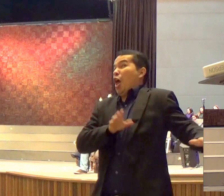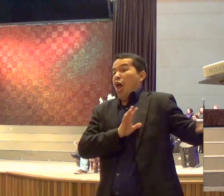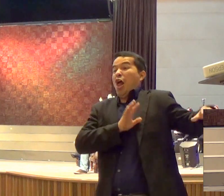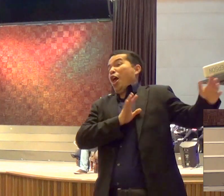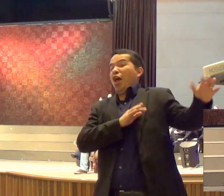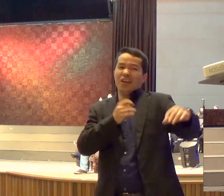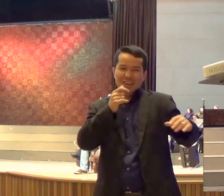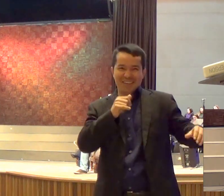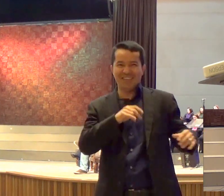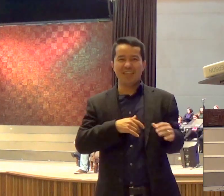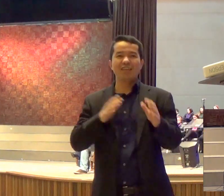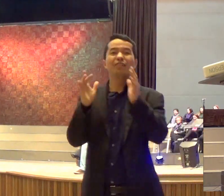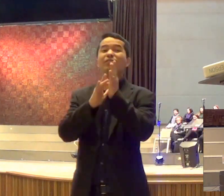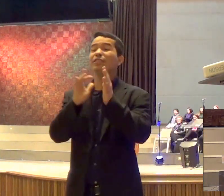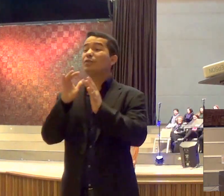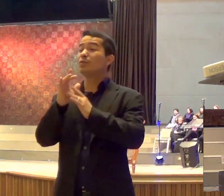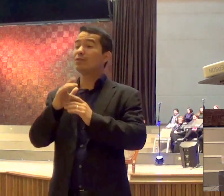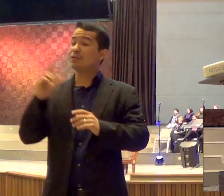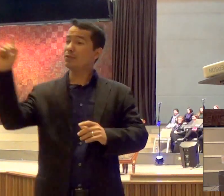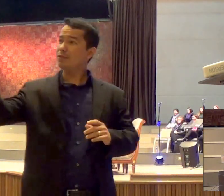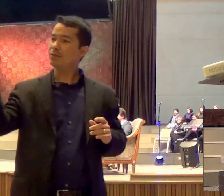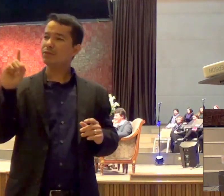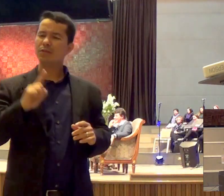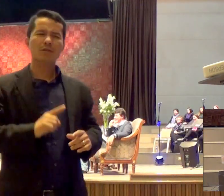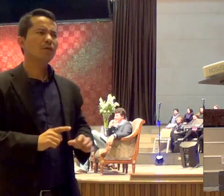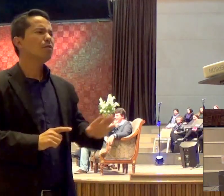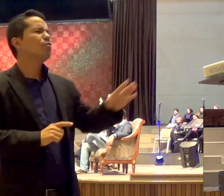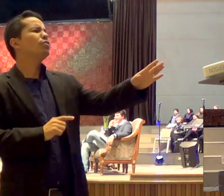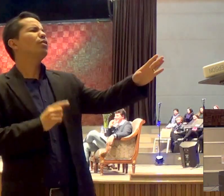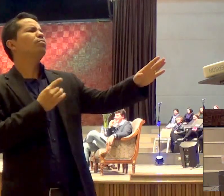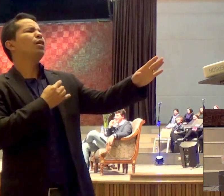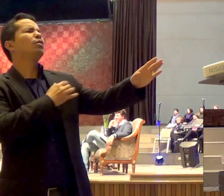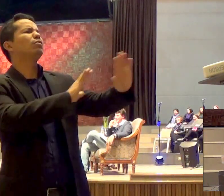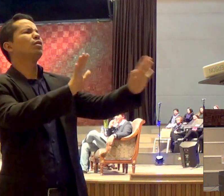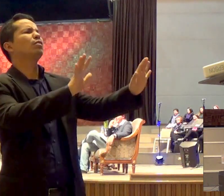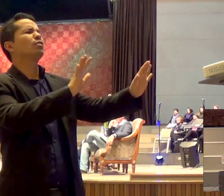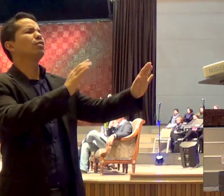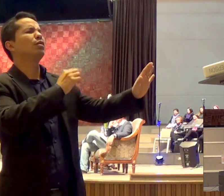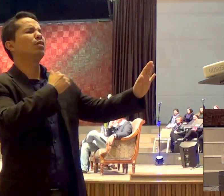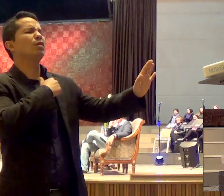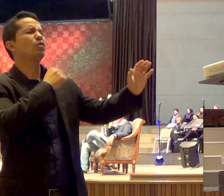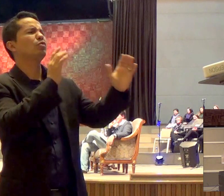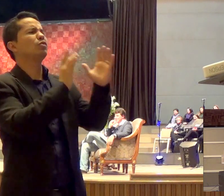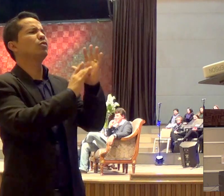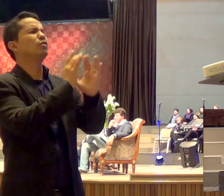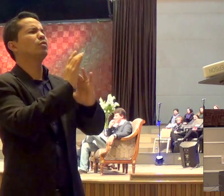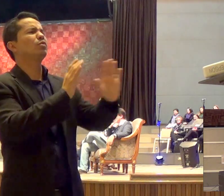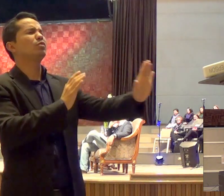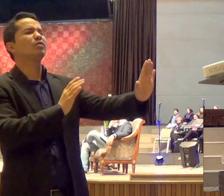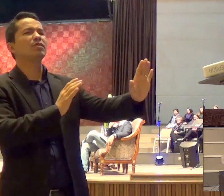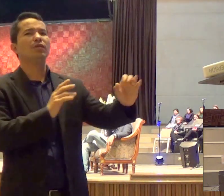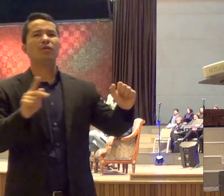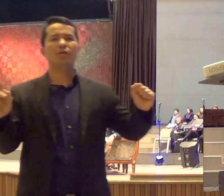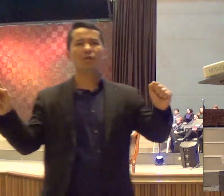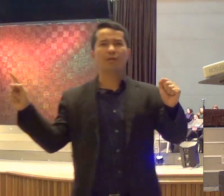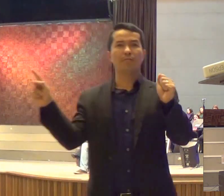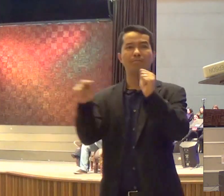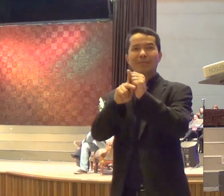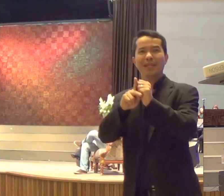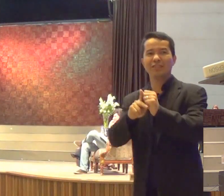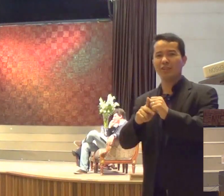E aí Jesus grita assim não tenham medo sou eu Pedro